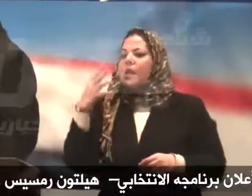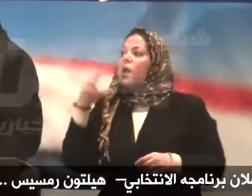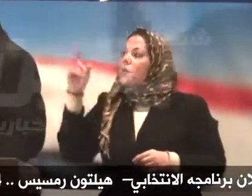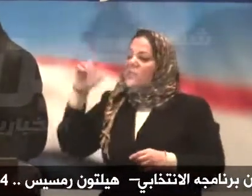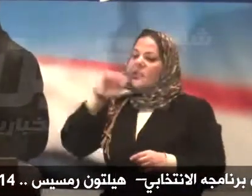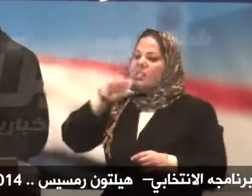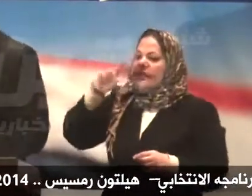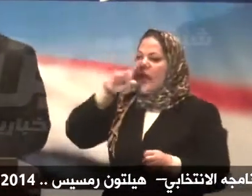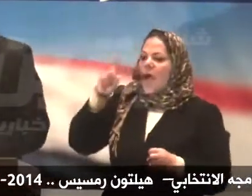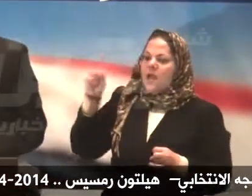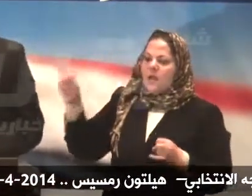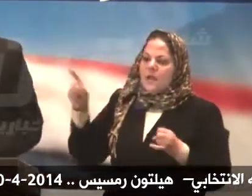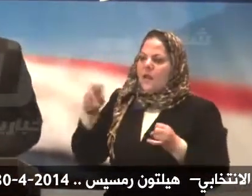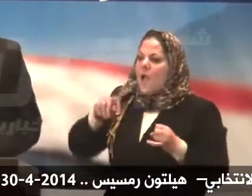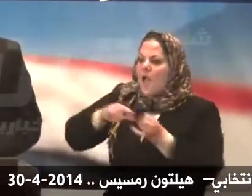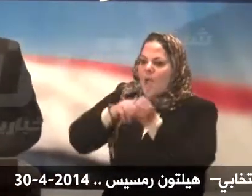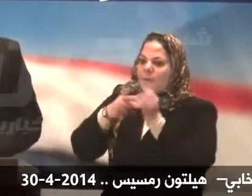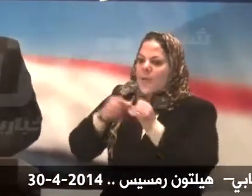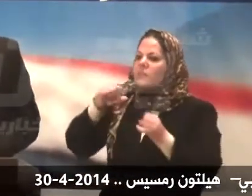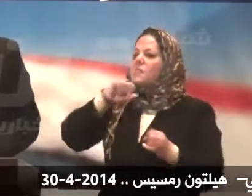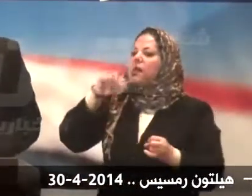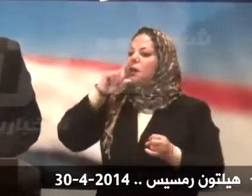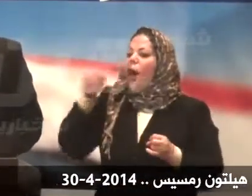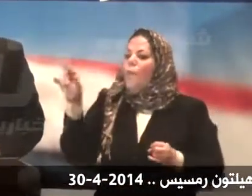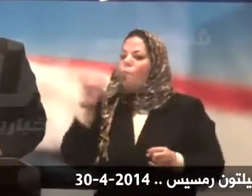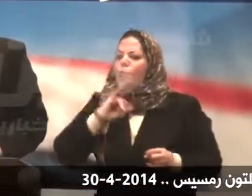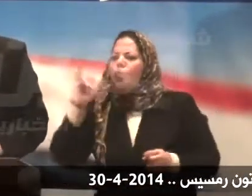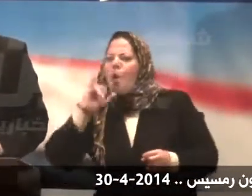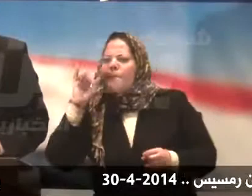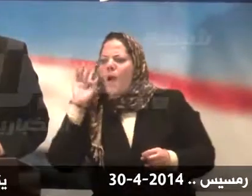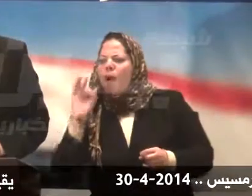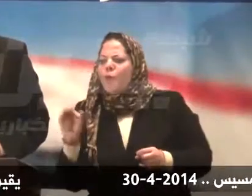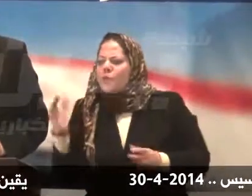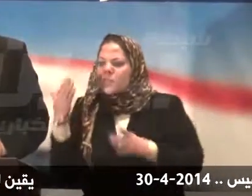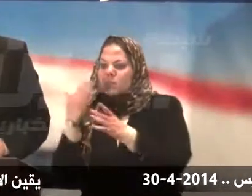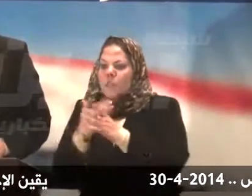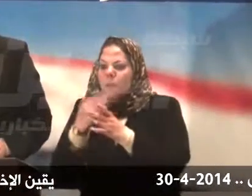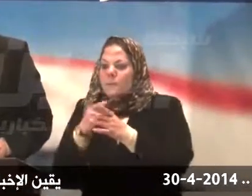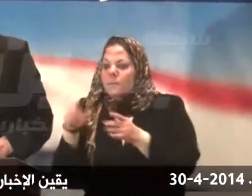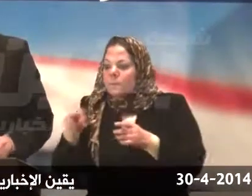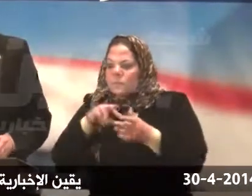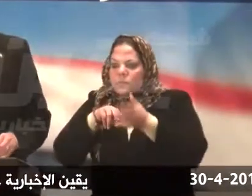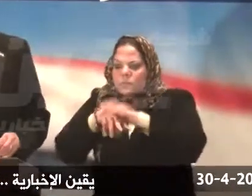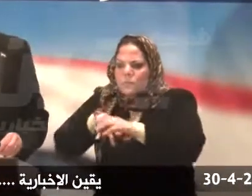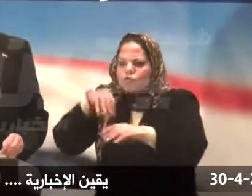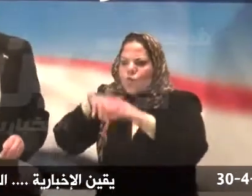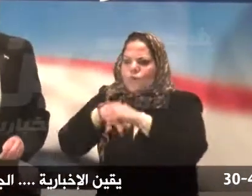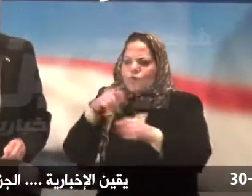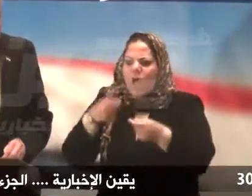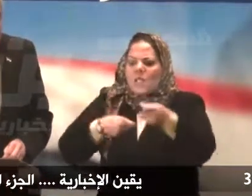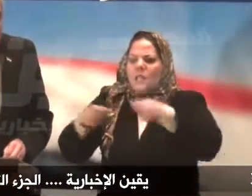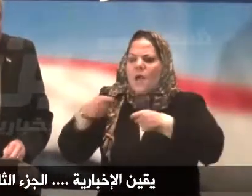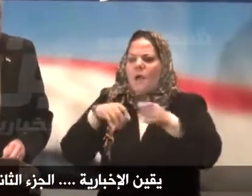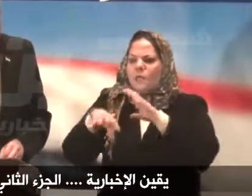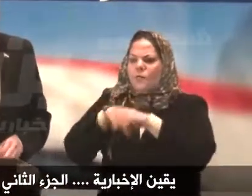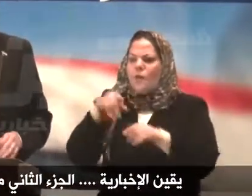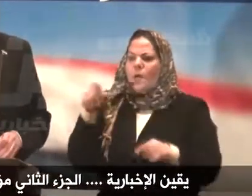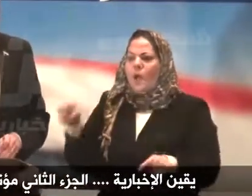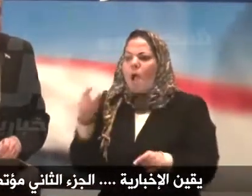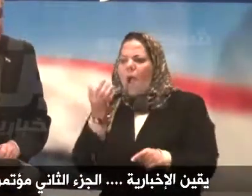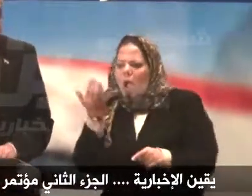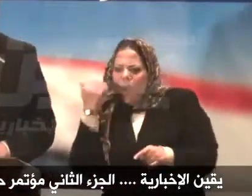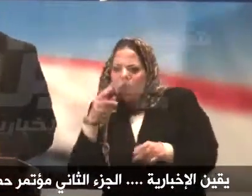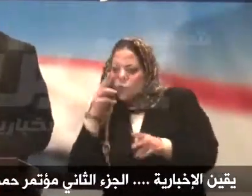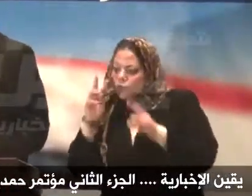هشام اتكلم وانا عاوز اكد، سينا قبل ما تبقى موضوع للتنمية الاقتصادية، قبل